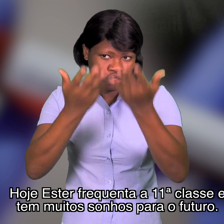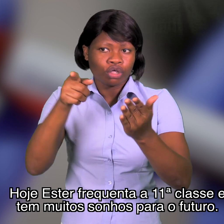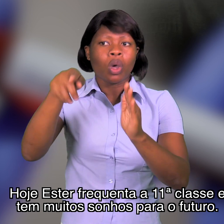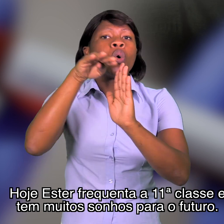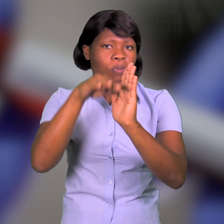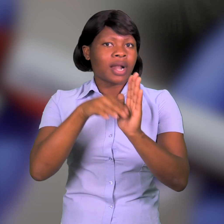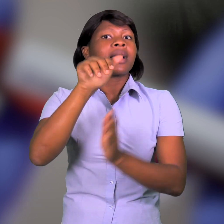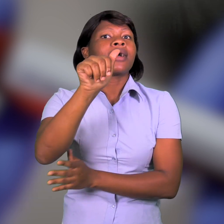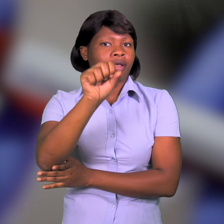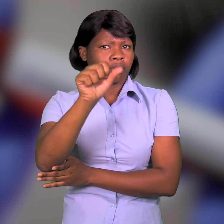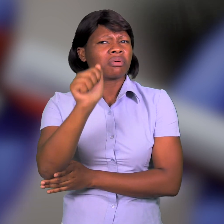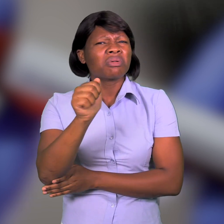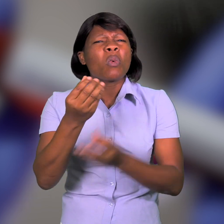muitos sonhos para o futuro.